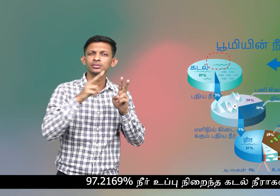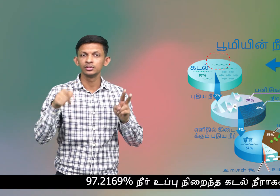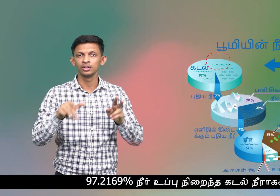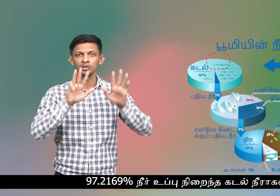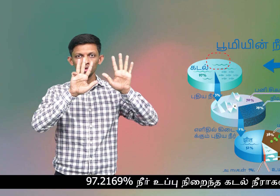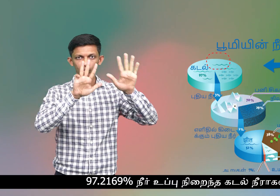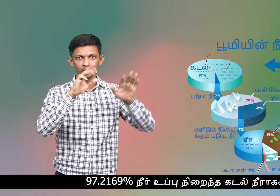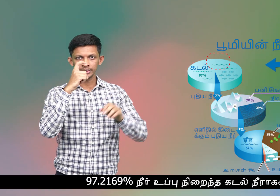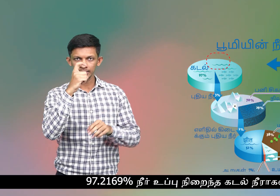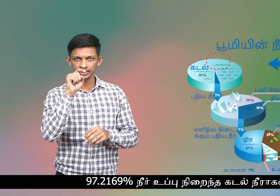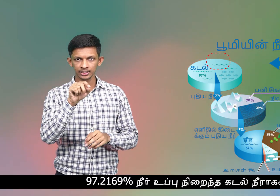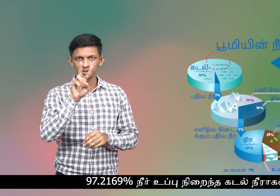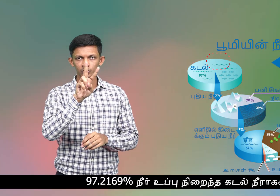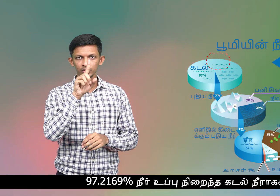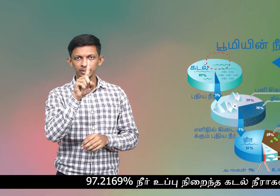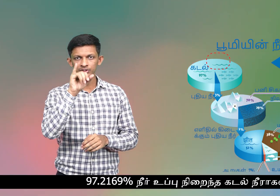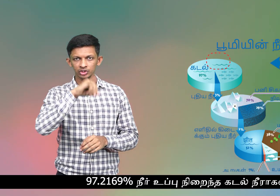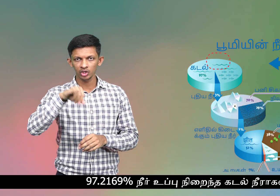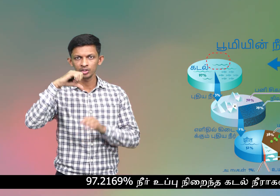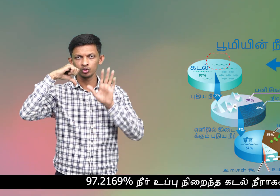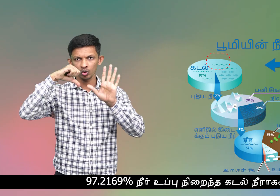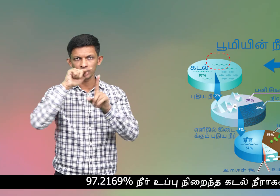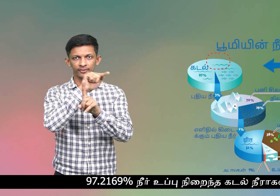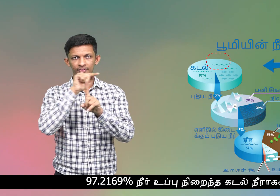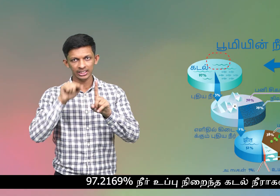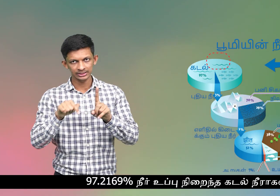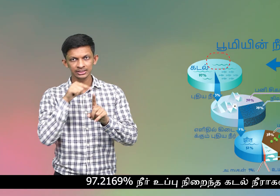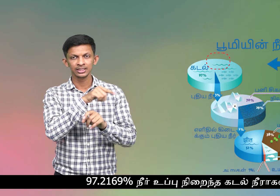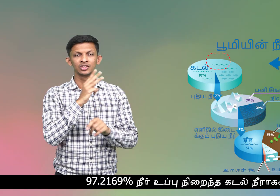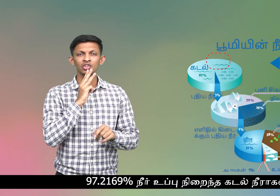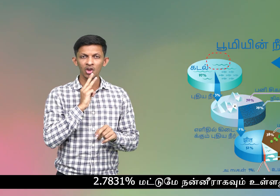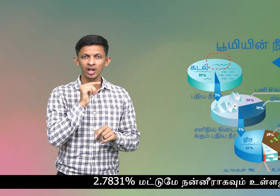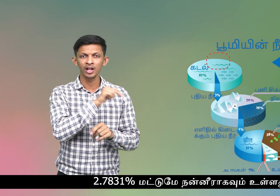97.2169 விழுக்காடு நீர் உப்பு நிறைந்த கடல் நீராகவும்